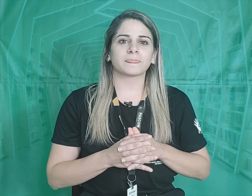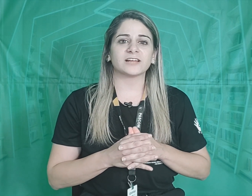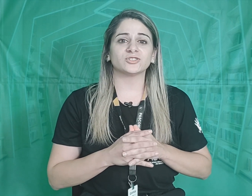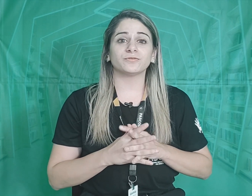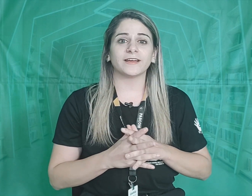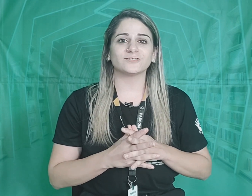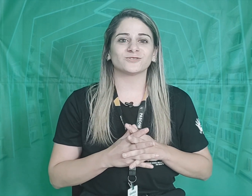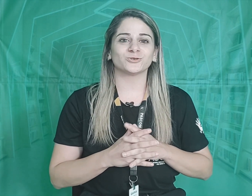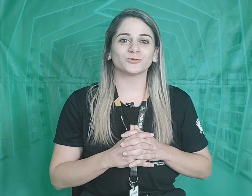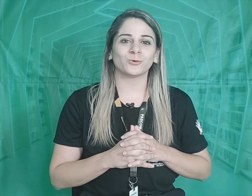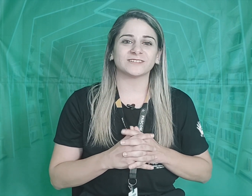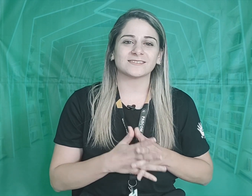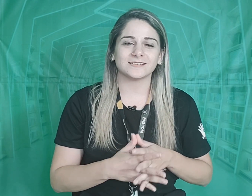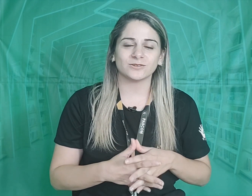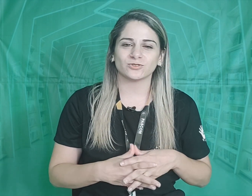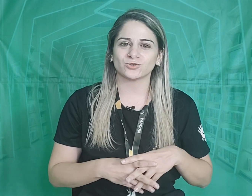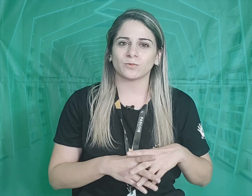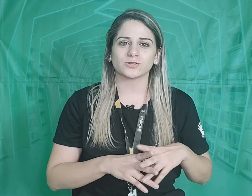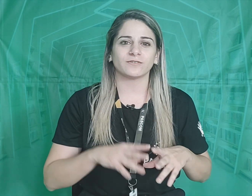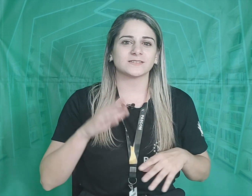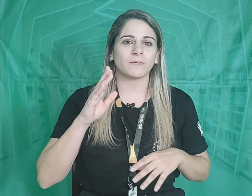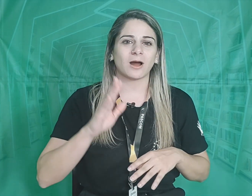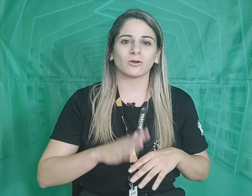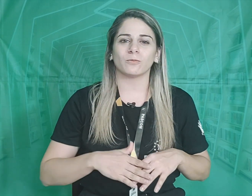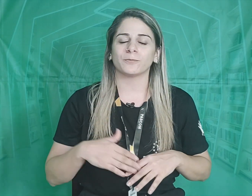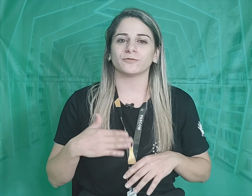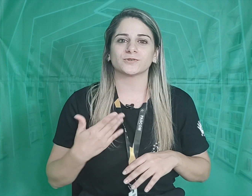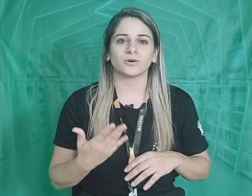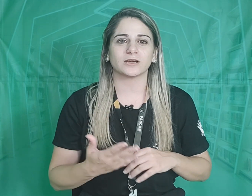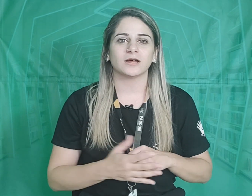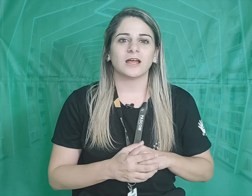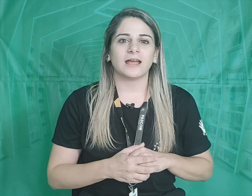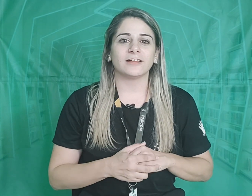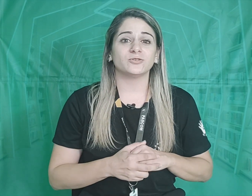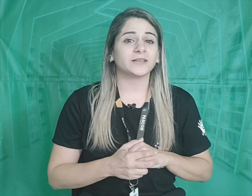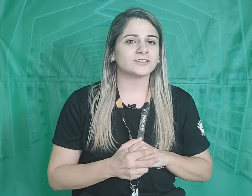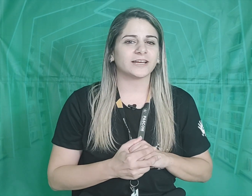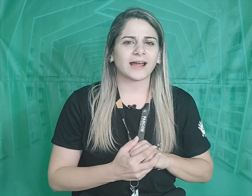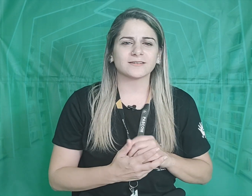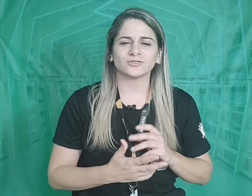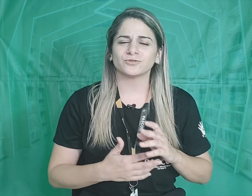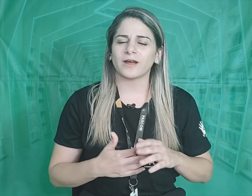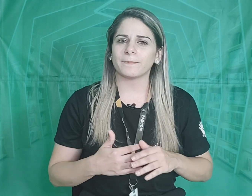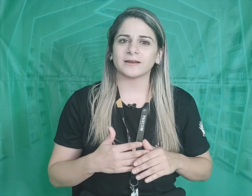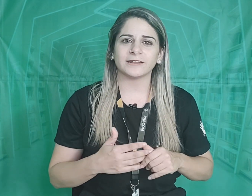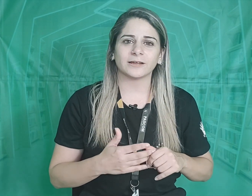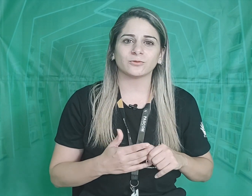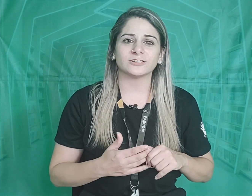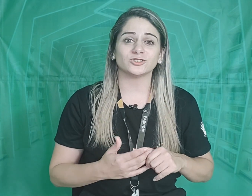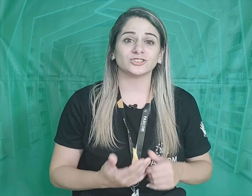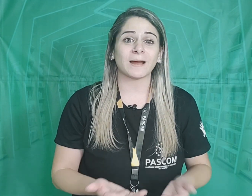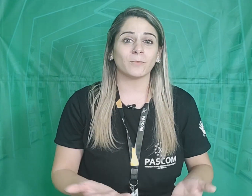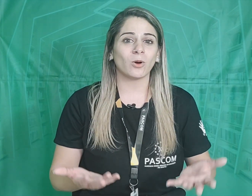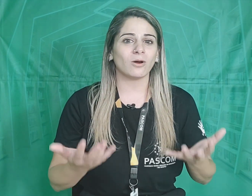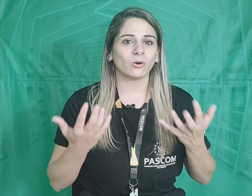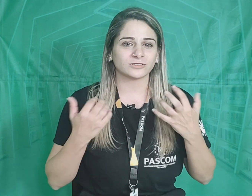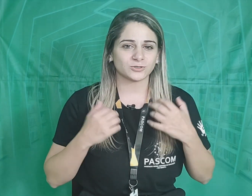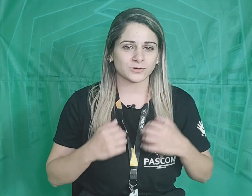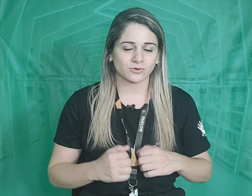a gente fez junto com o Tarcísio, a gente começou a fazer uma aula com uma professora de Minas Gerais, a gente foi aprendendo, a gente chamou outras pessoas